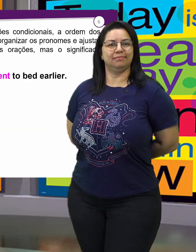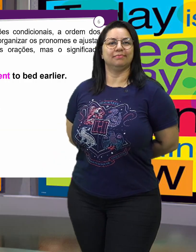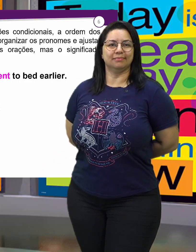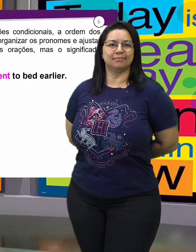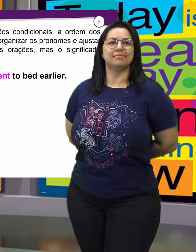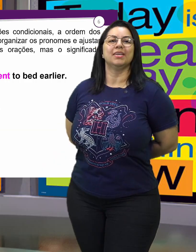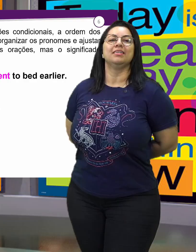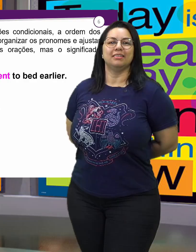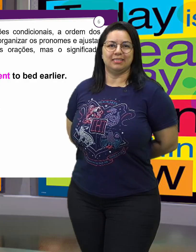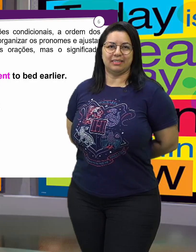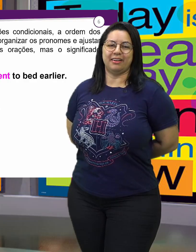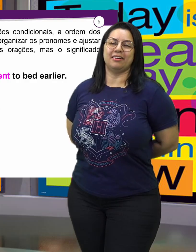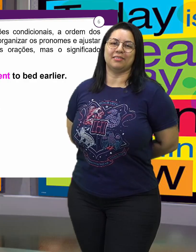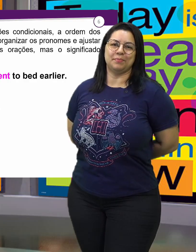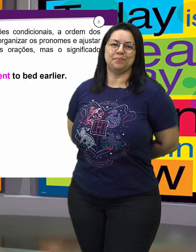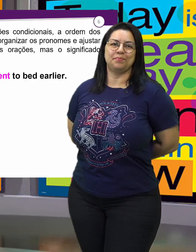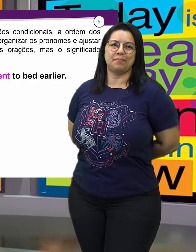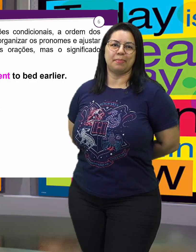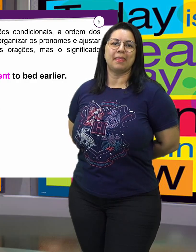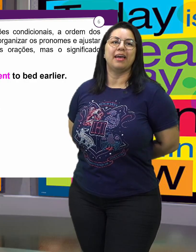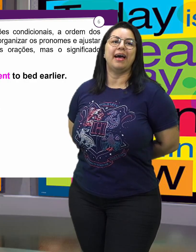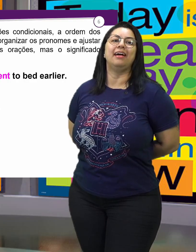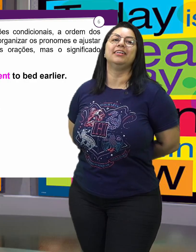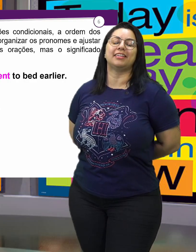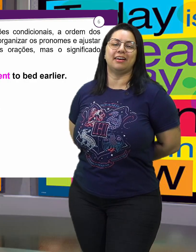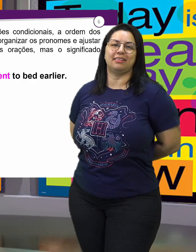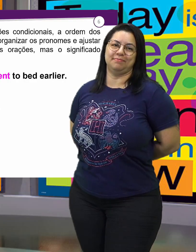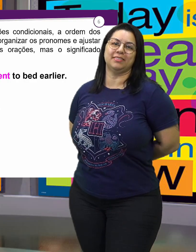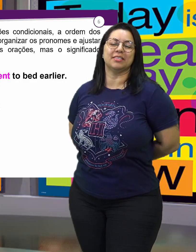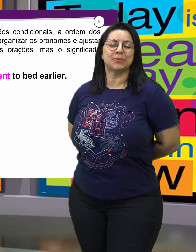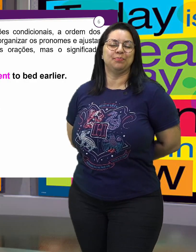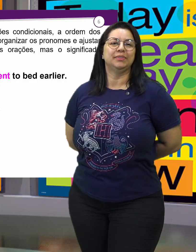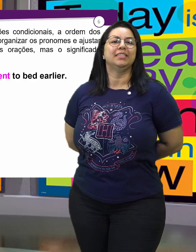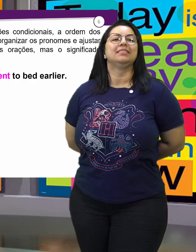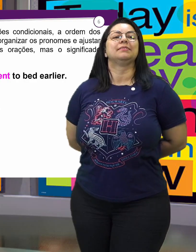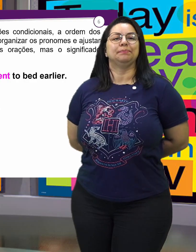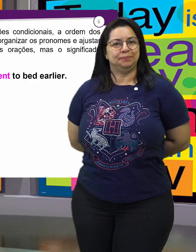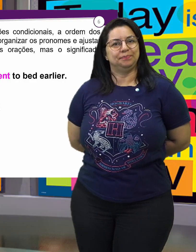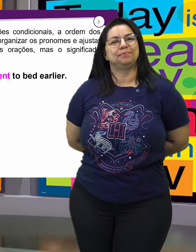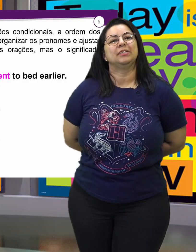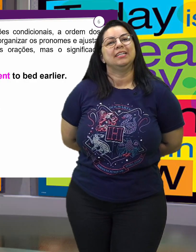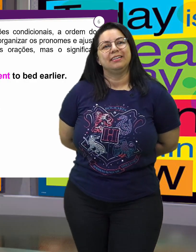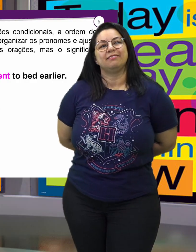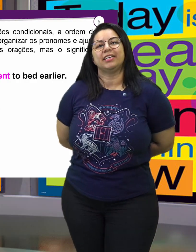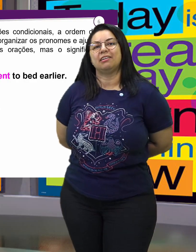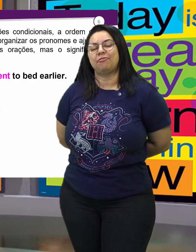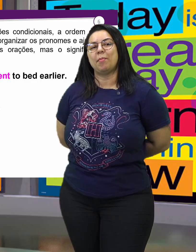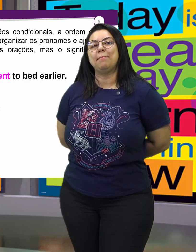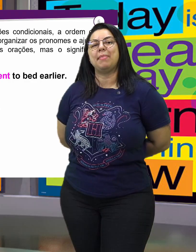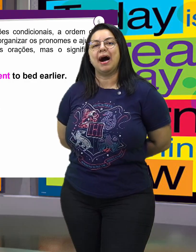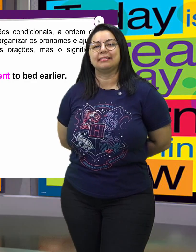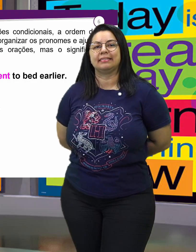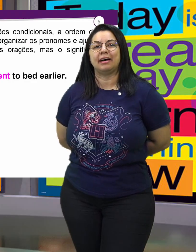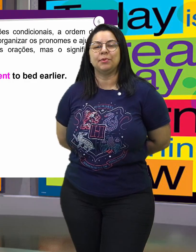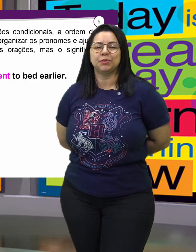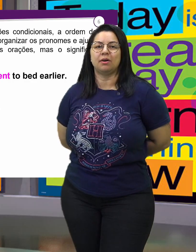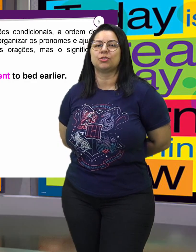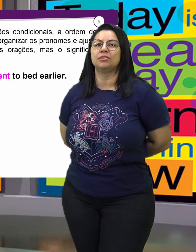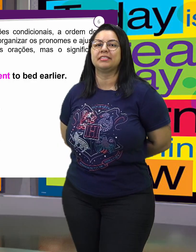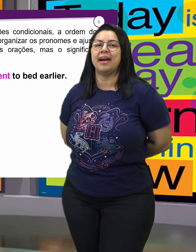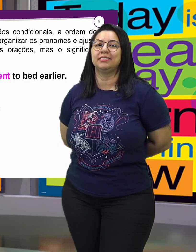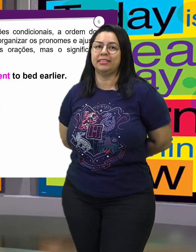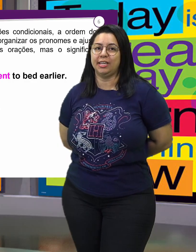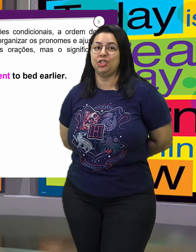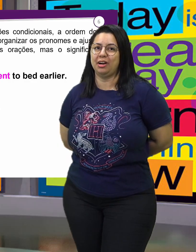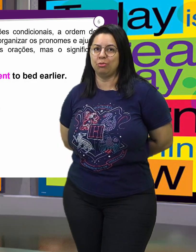né? Aqui eu estou com you, aqui na verdade, perdão, you veio aqui. Tá. E eu não estou com mudança no meu verbo de forma alguma, não há flexão verbal. Tá, pessoal?